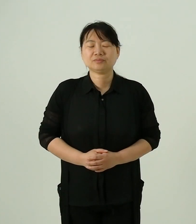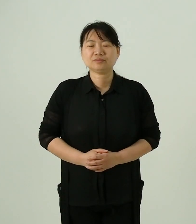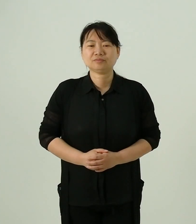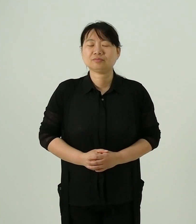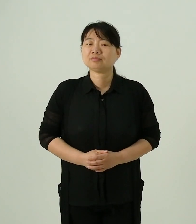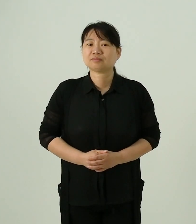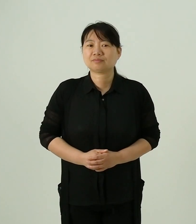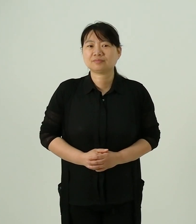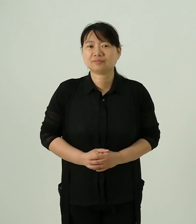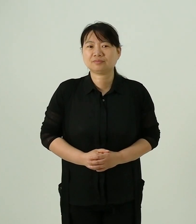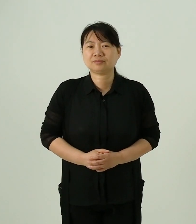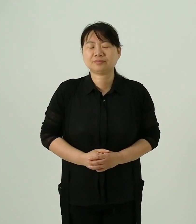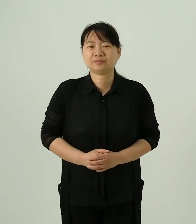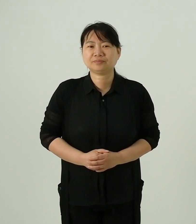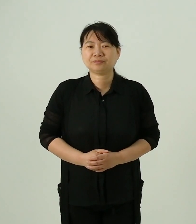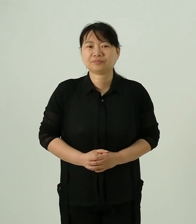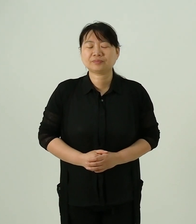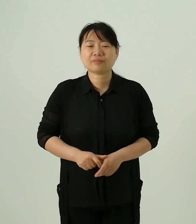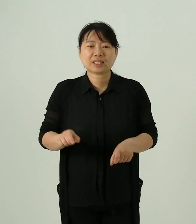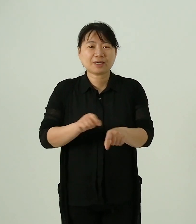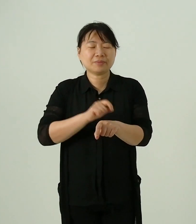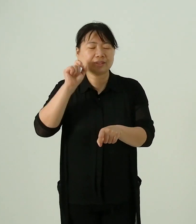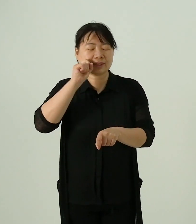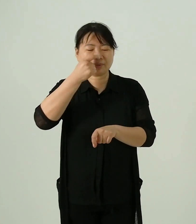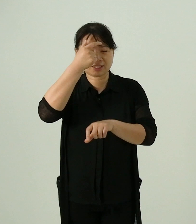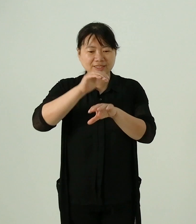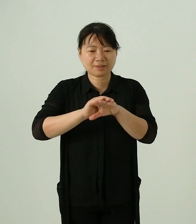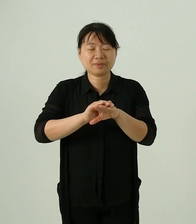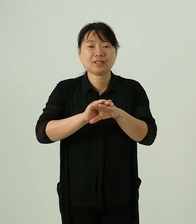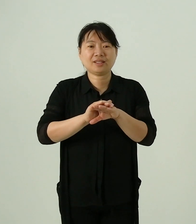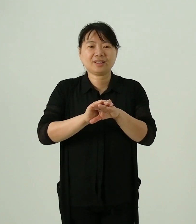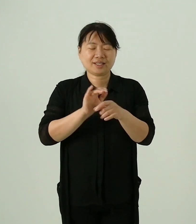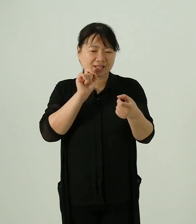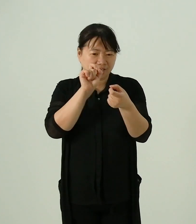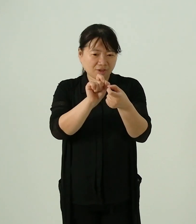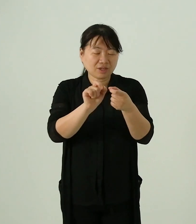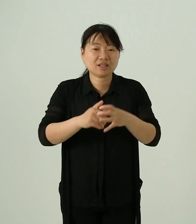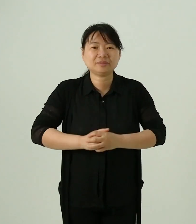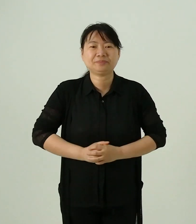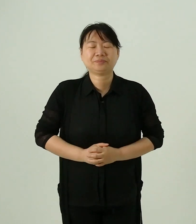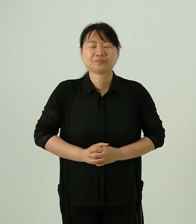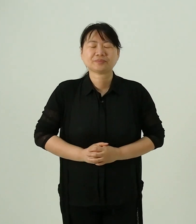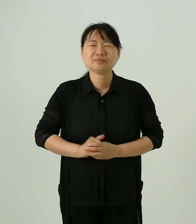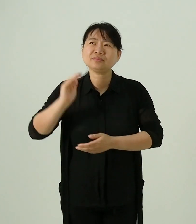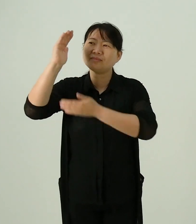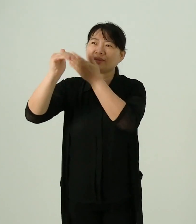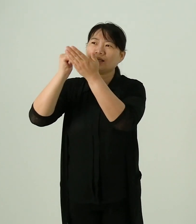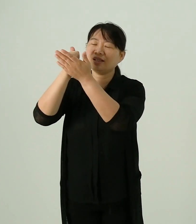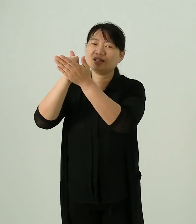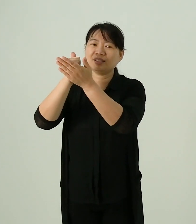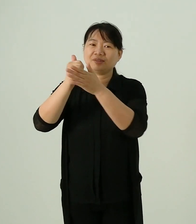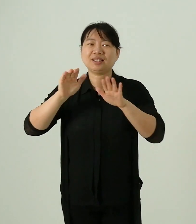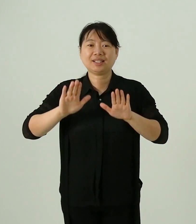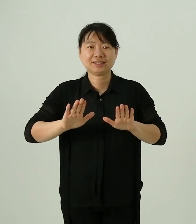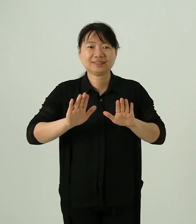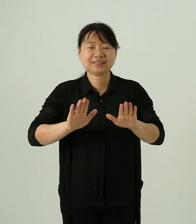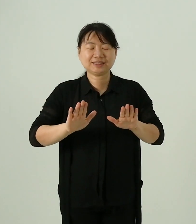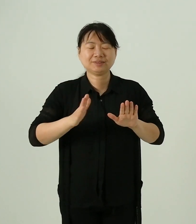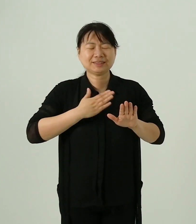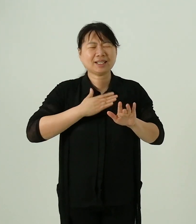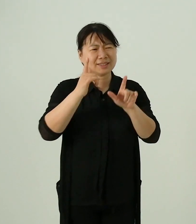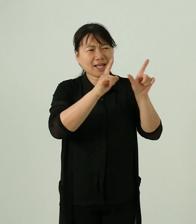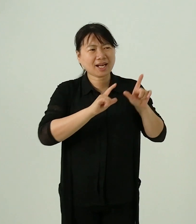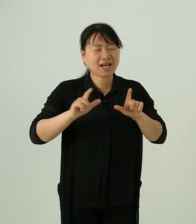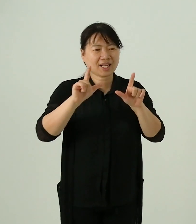자, 오늘은 특세를 앞두고 좀 우리가 하나님이 현실이 되게